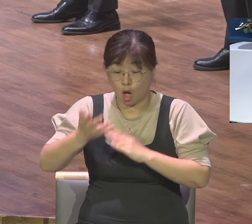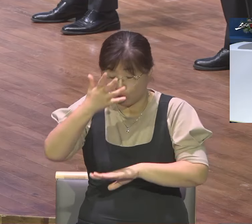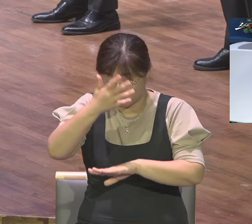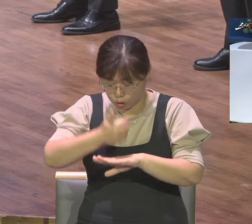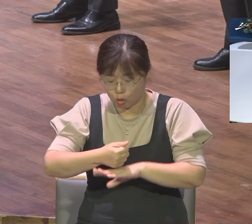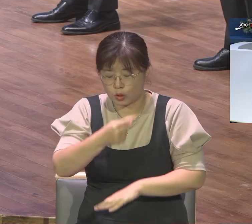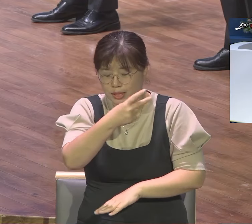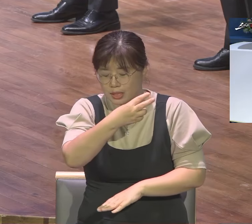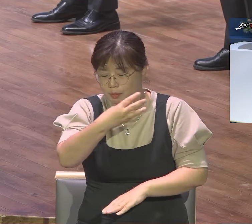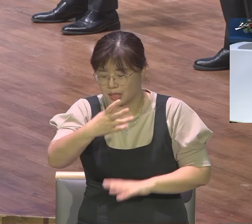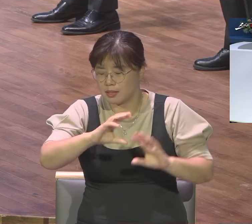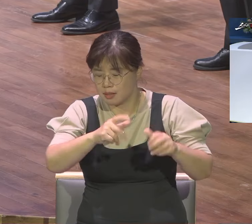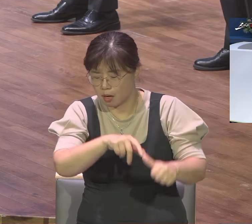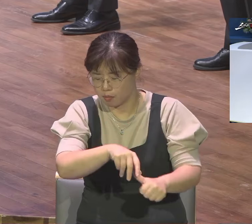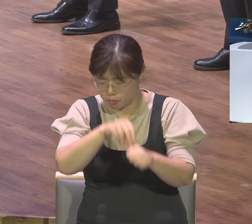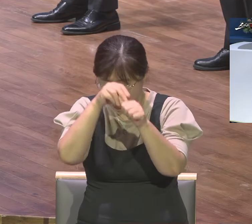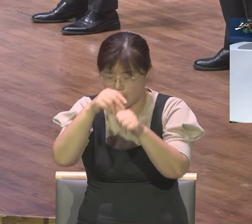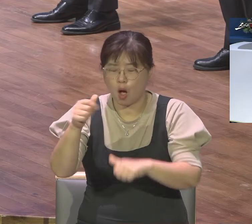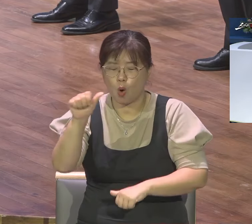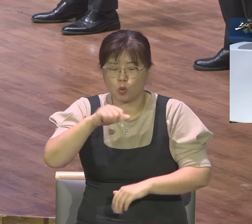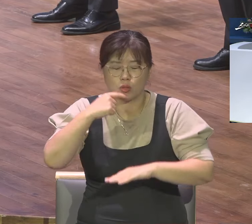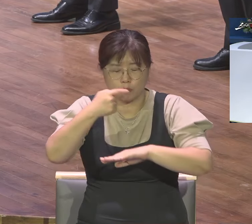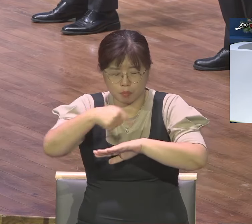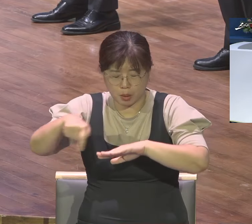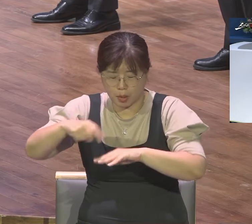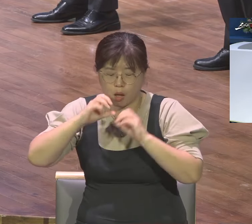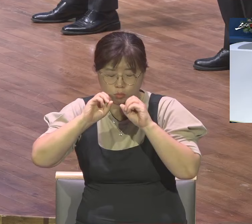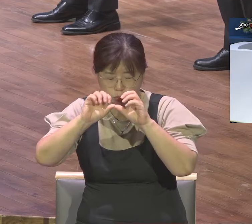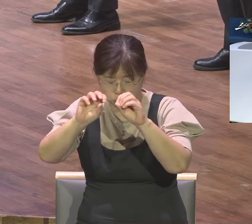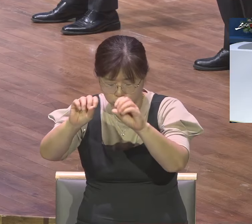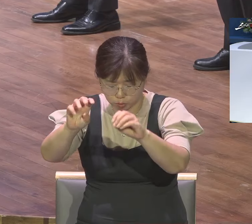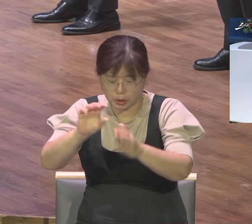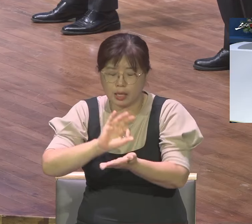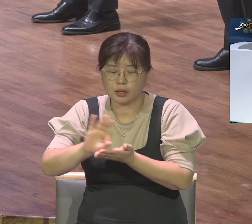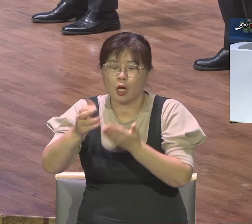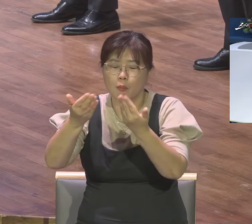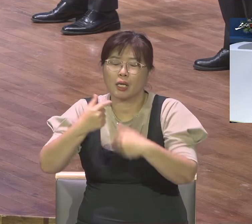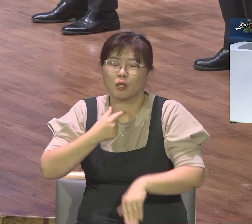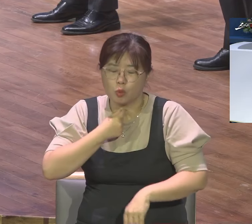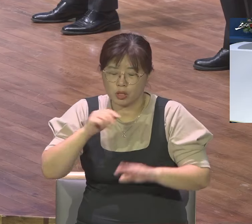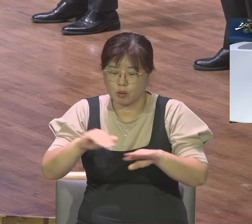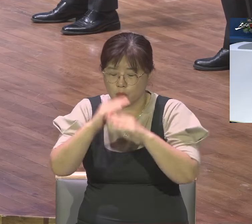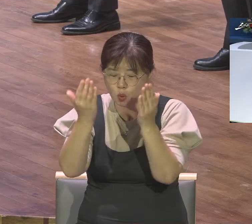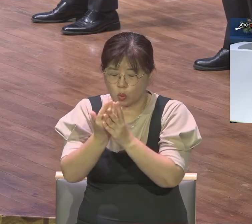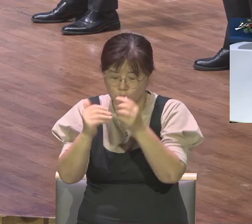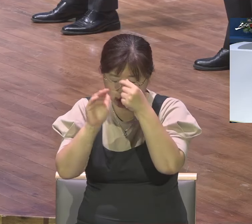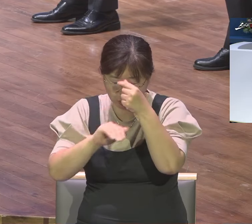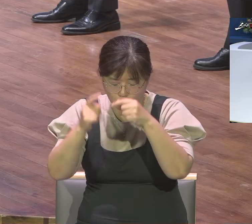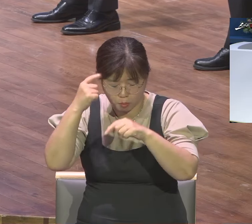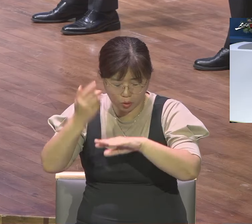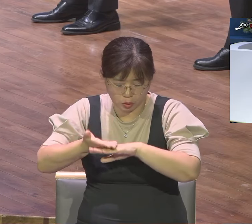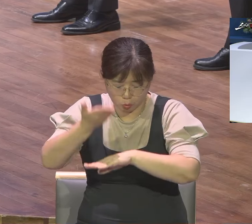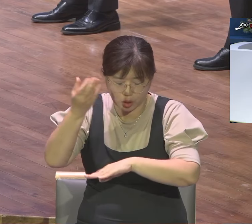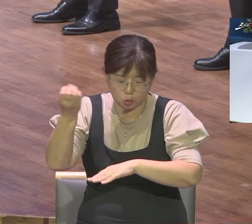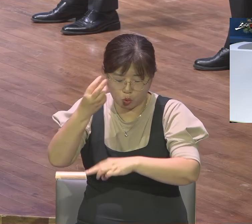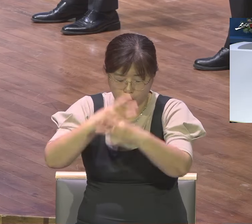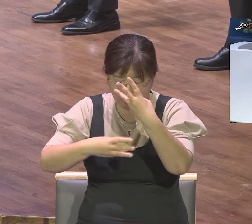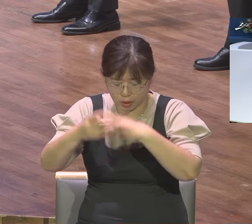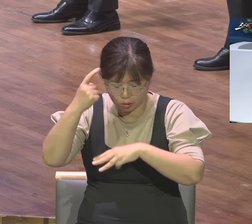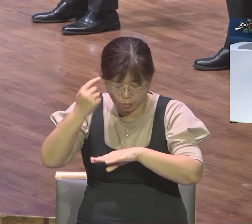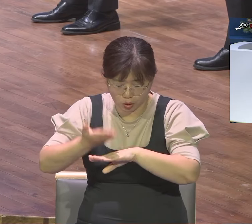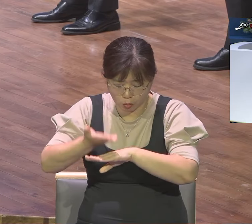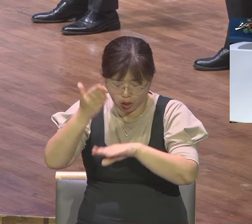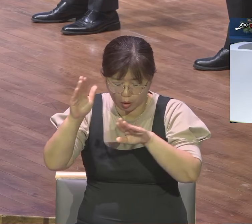주역으로 쓰임 받기를 원하는 예언의 모든 성도님들 머리 위에, 사랑하는 렘넌트들 머리 위에, 특별히 오늘 기간복으로